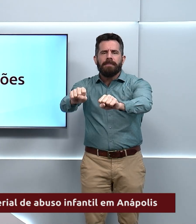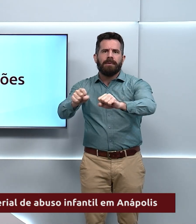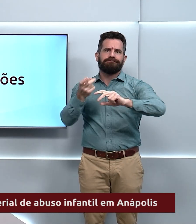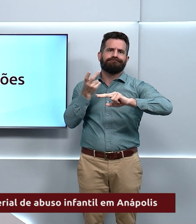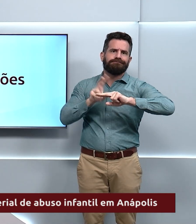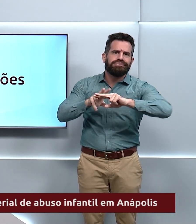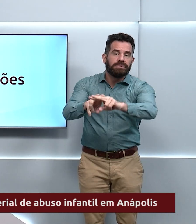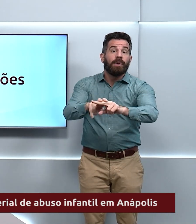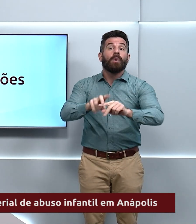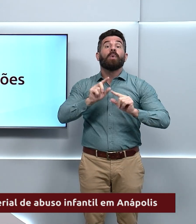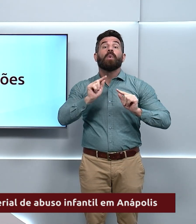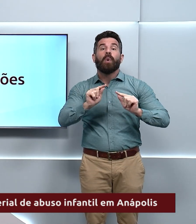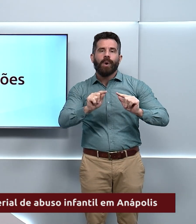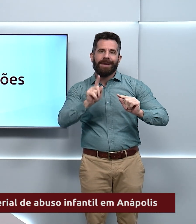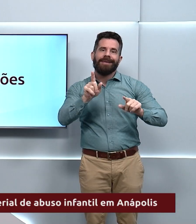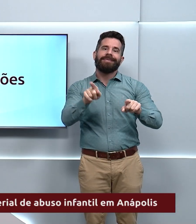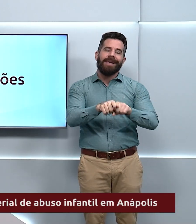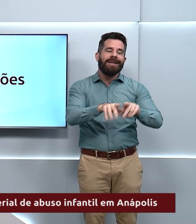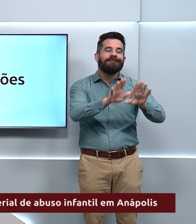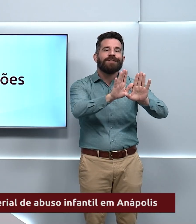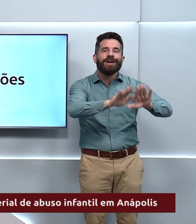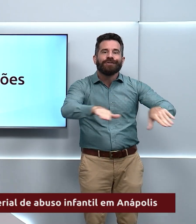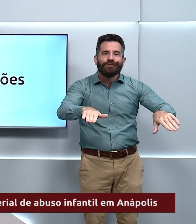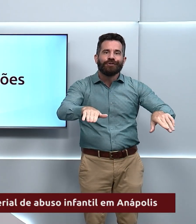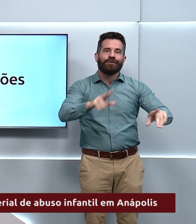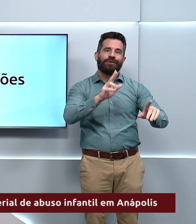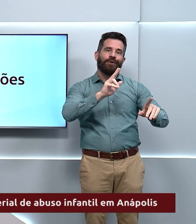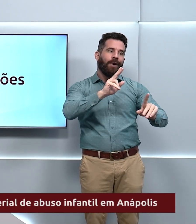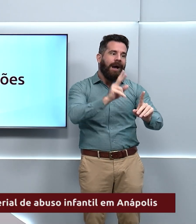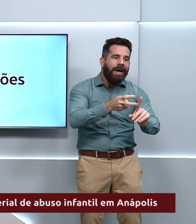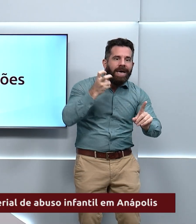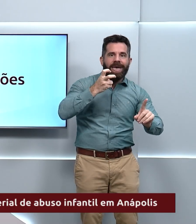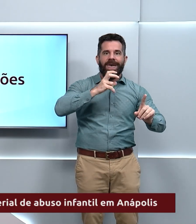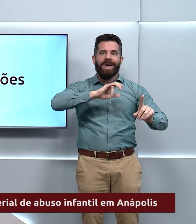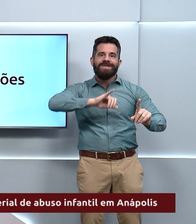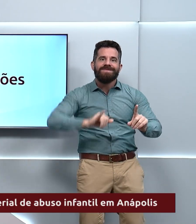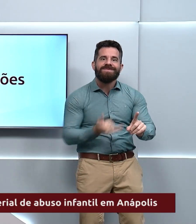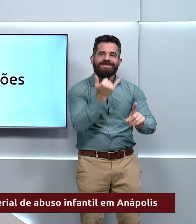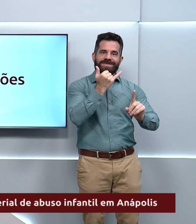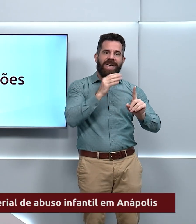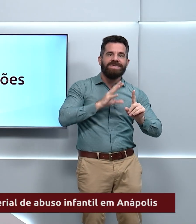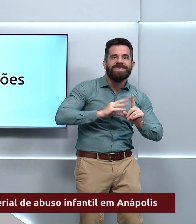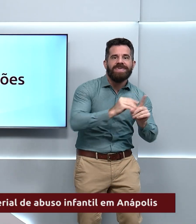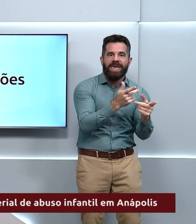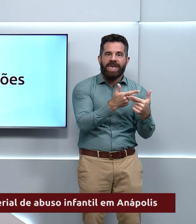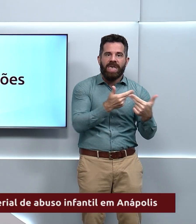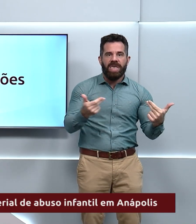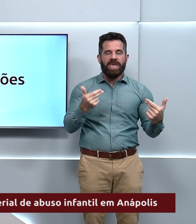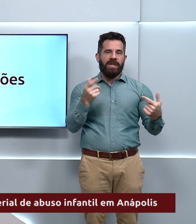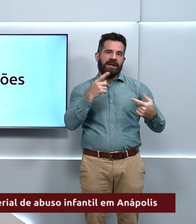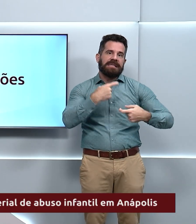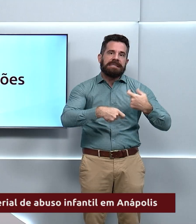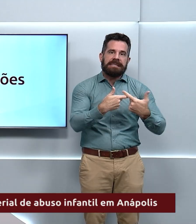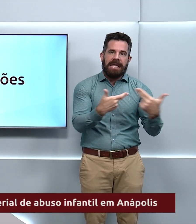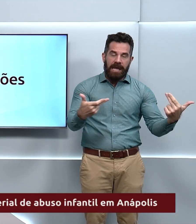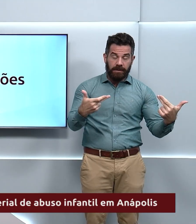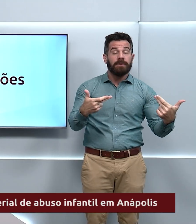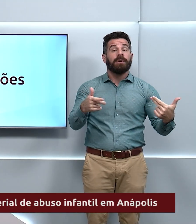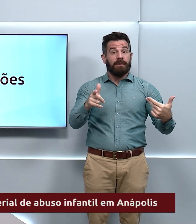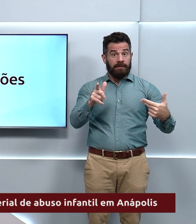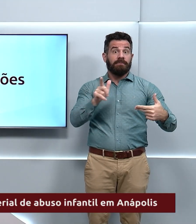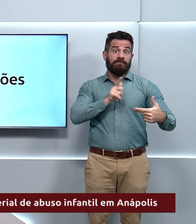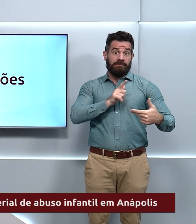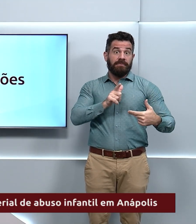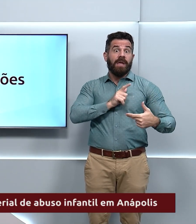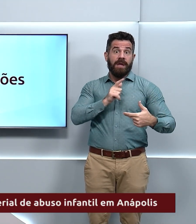crimes relacionados ao abuso sexual infantil, incluindo a posse e compartilhamento de imagens